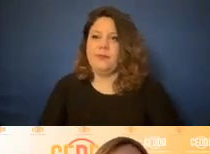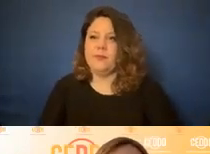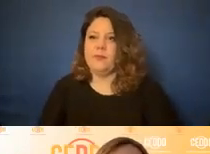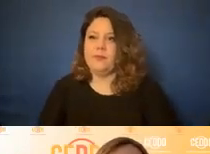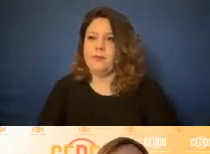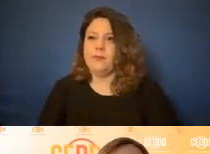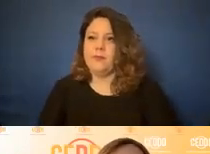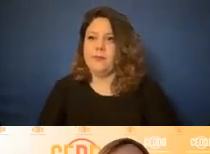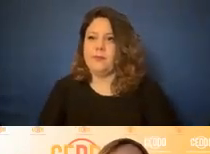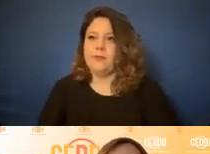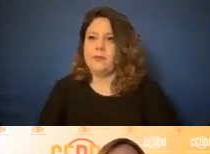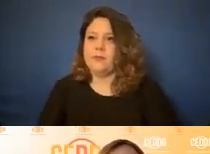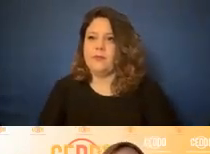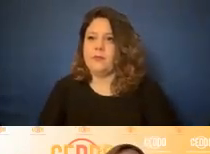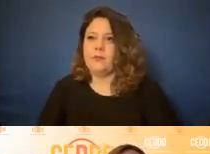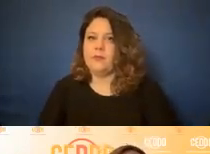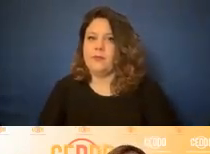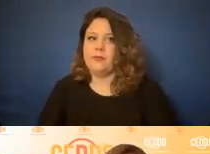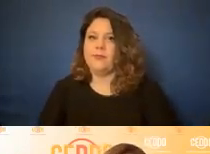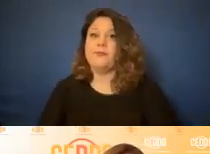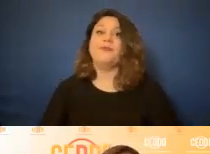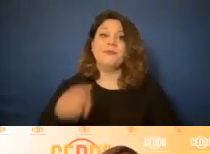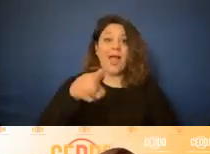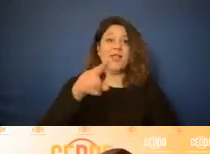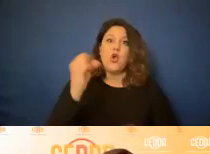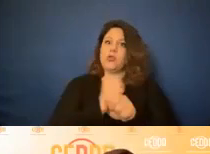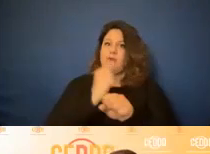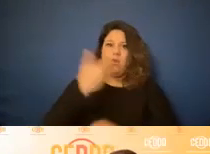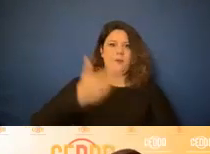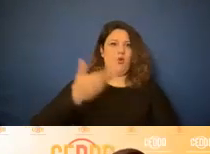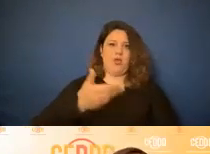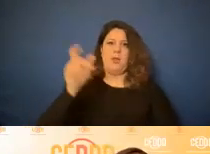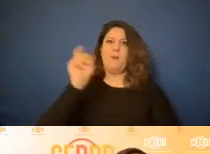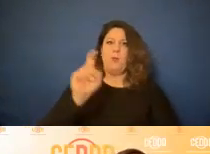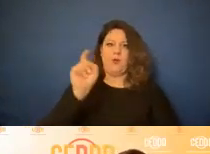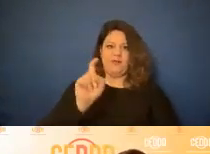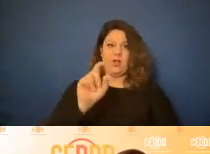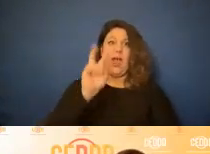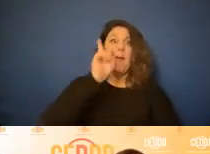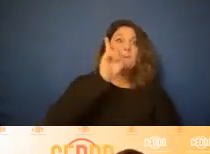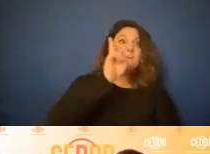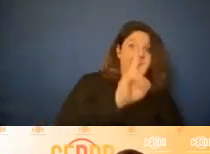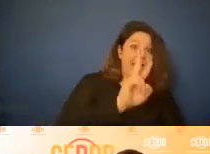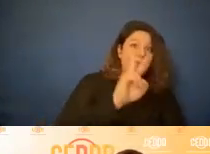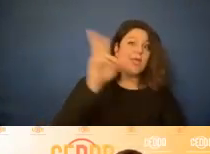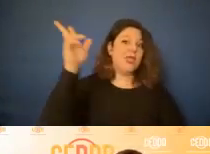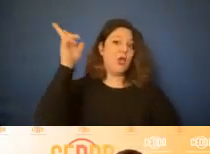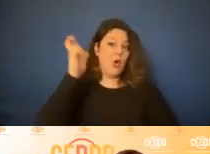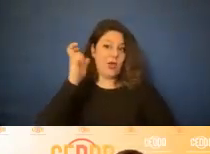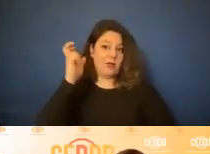esto es la tarea fundamental del profesorado. Ver y oír. Yo no les